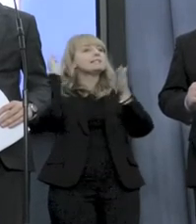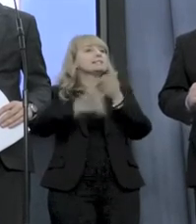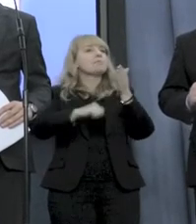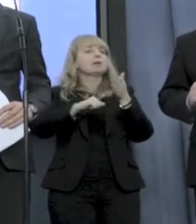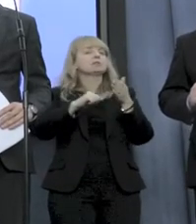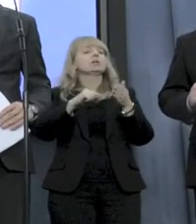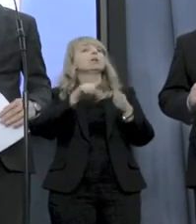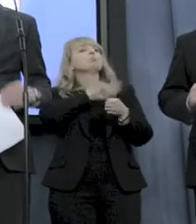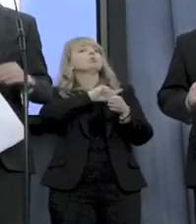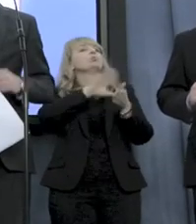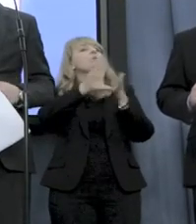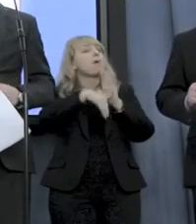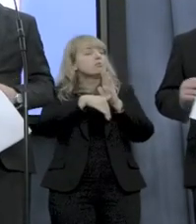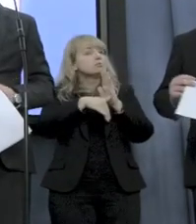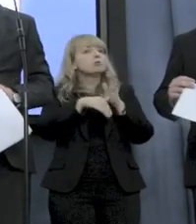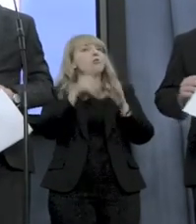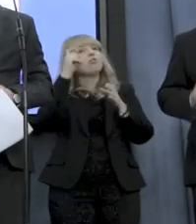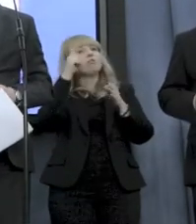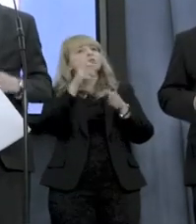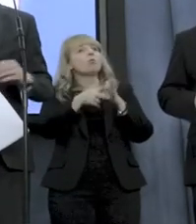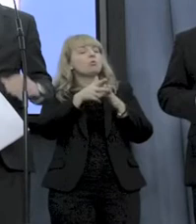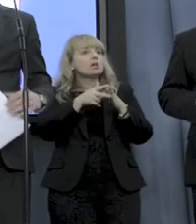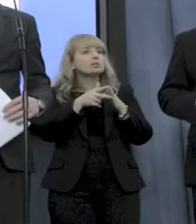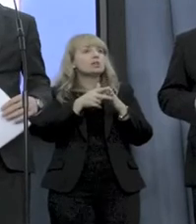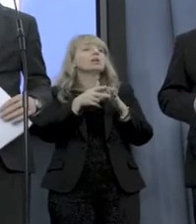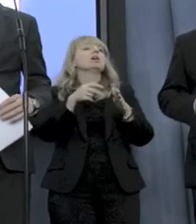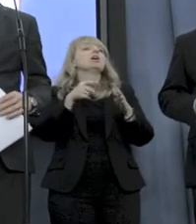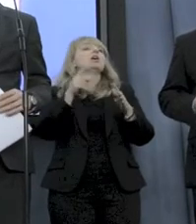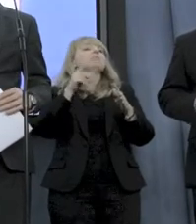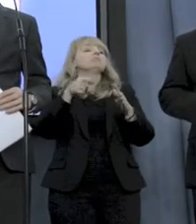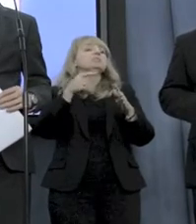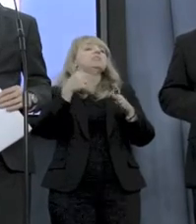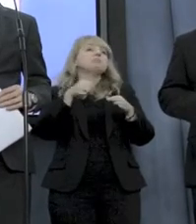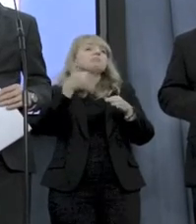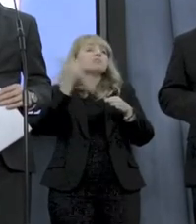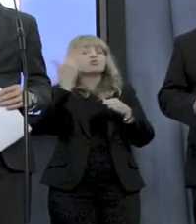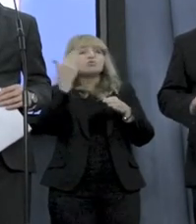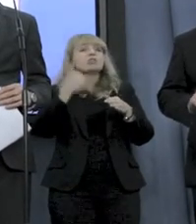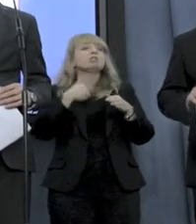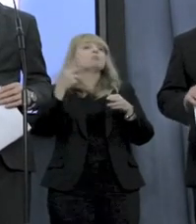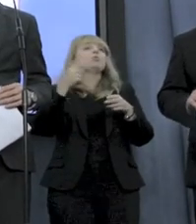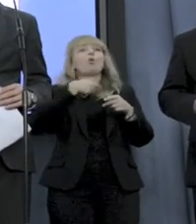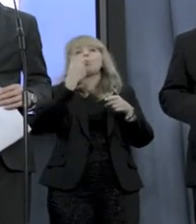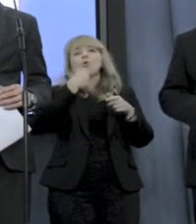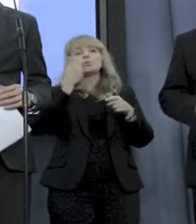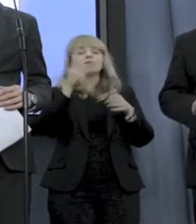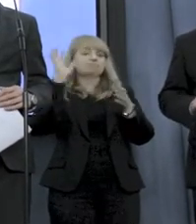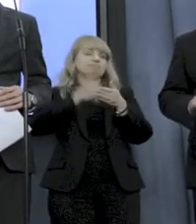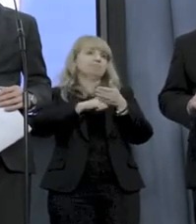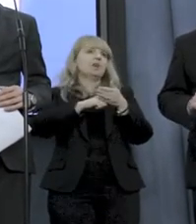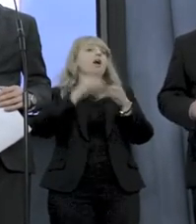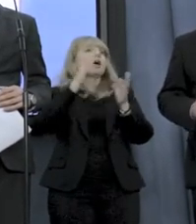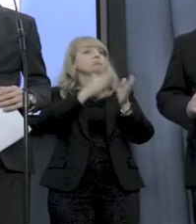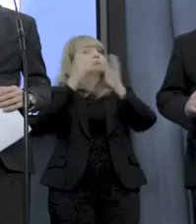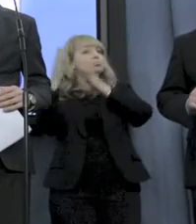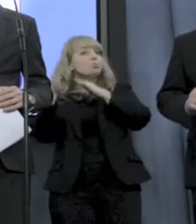fotoradarów. No niestety ona w pierwszym czytaniu została przegłosowana przez Platformę, po czym Platforma zgłosiła swoją